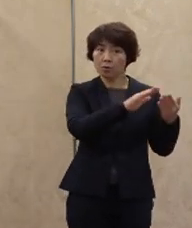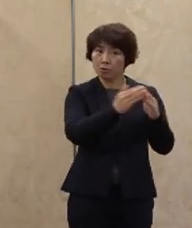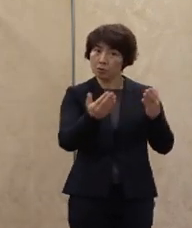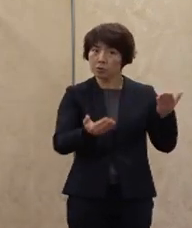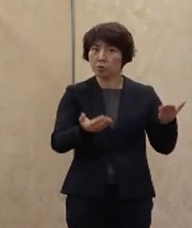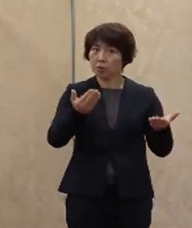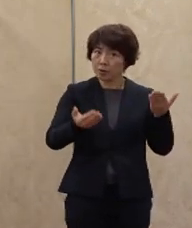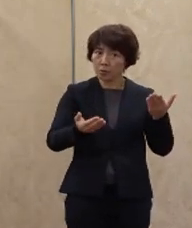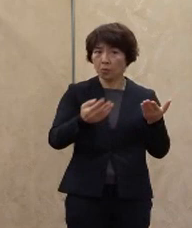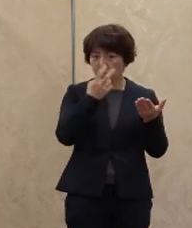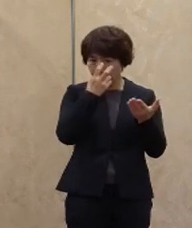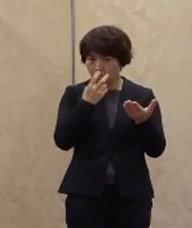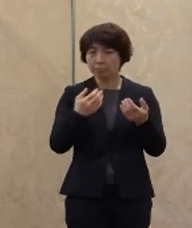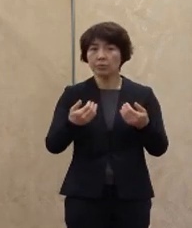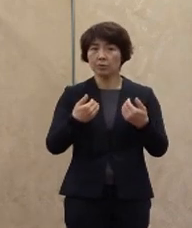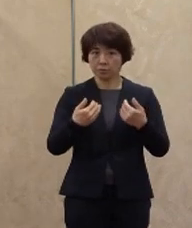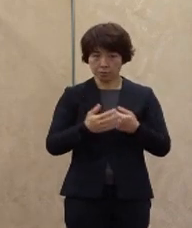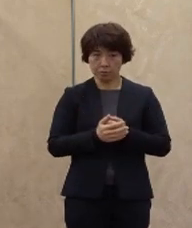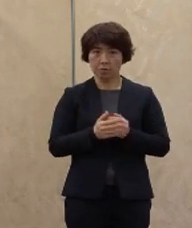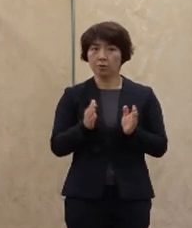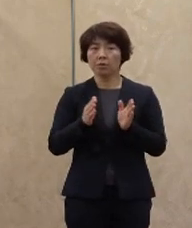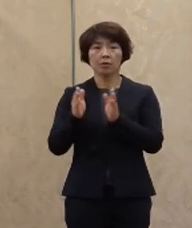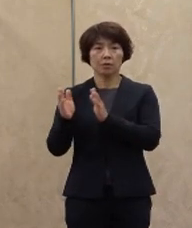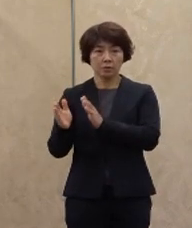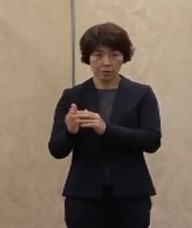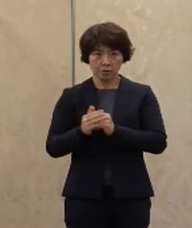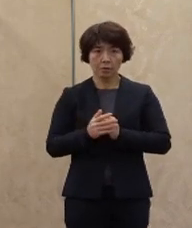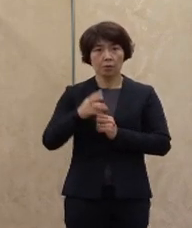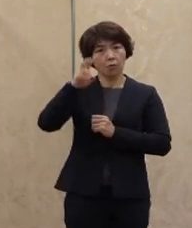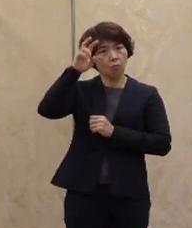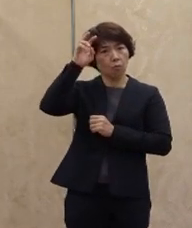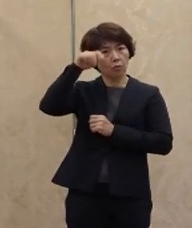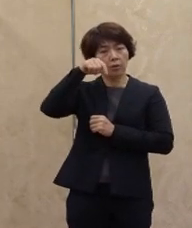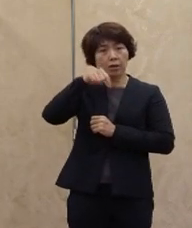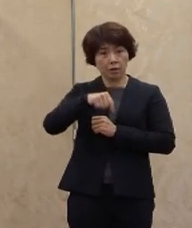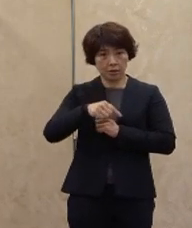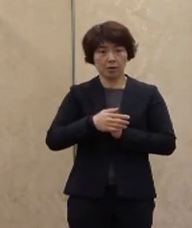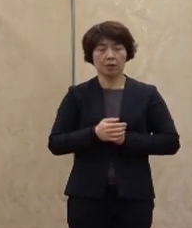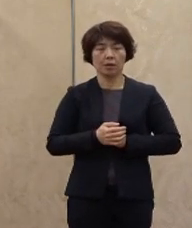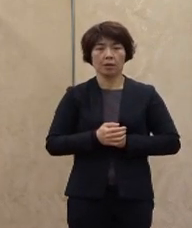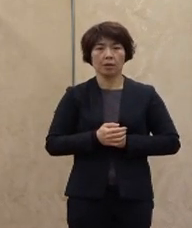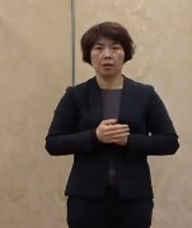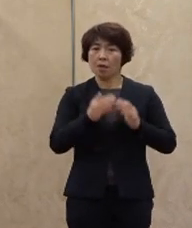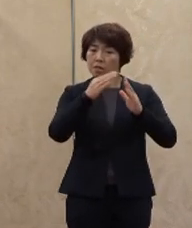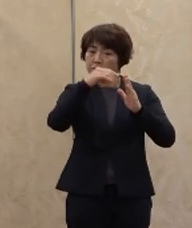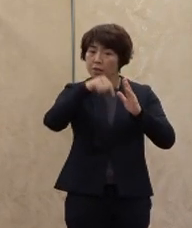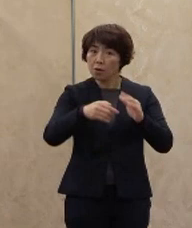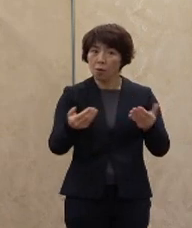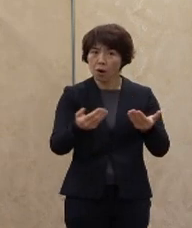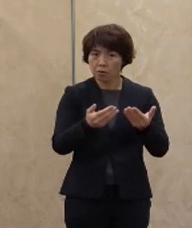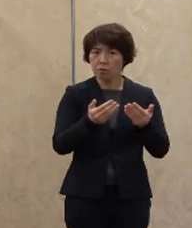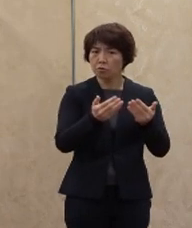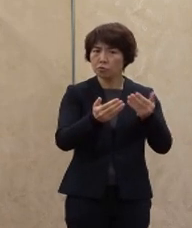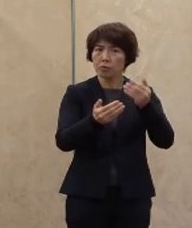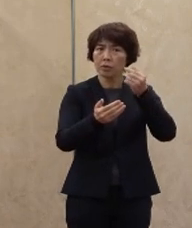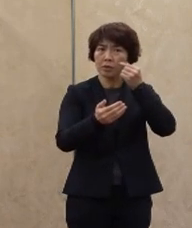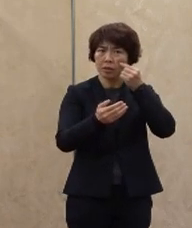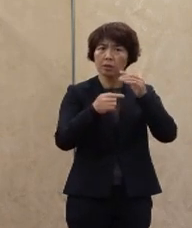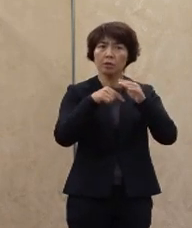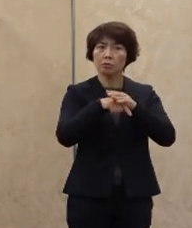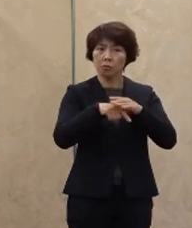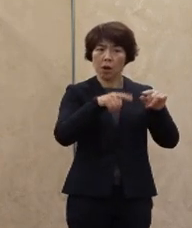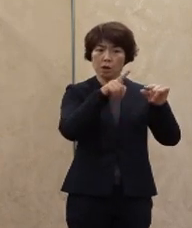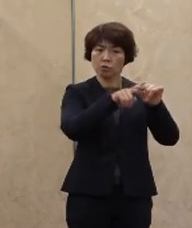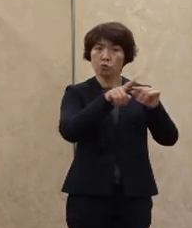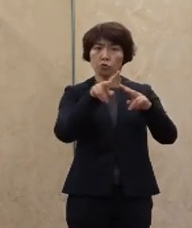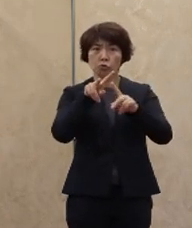ても、大阪で、やはりそのテレワークがなかなか進まない、中小の企